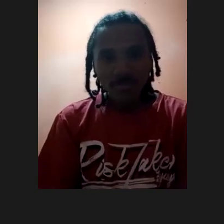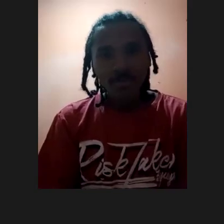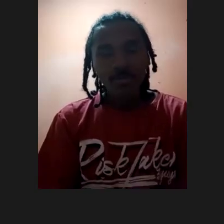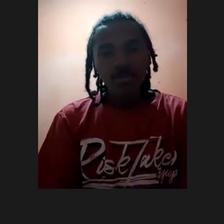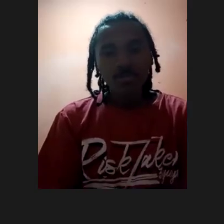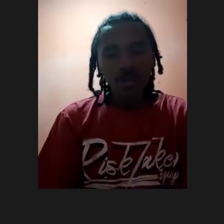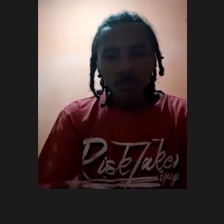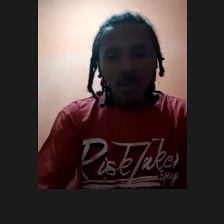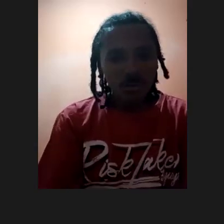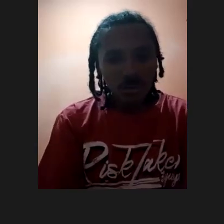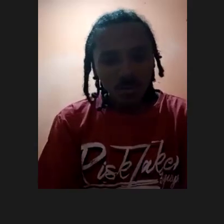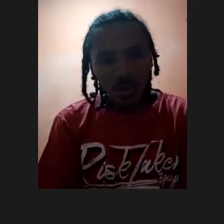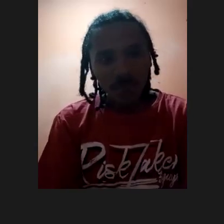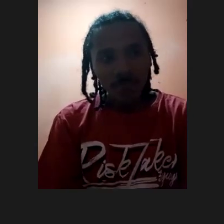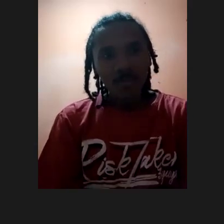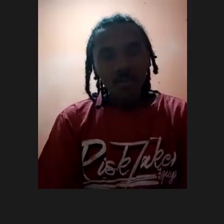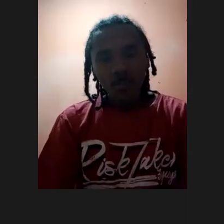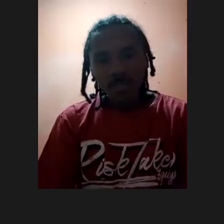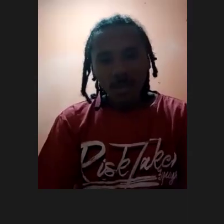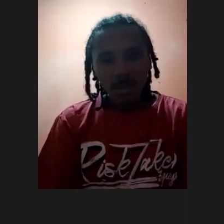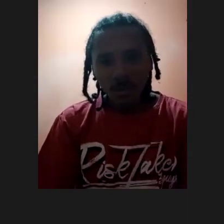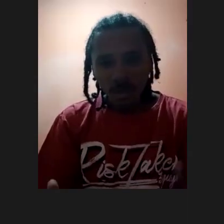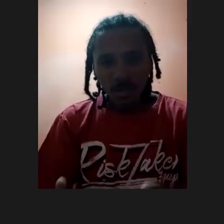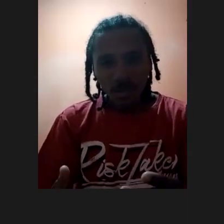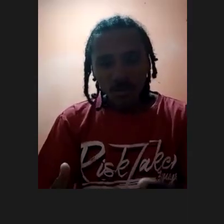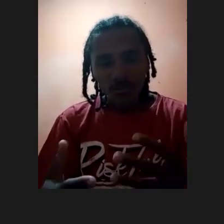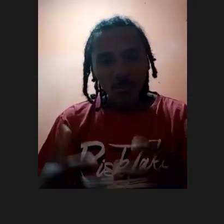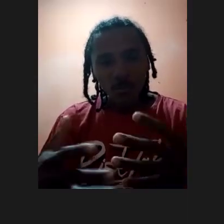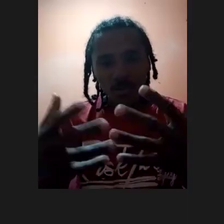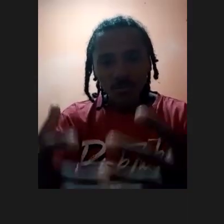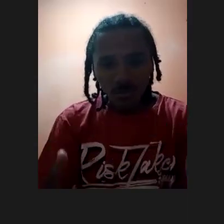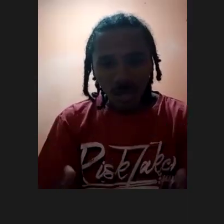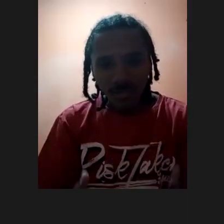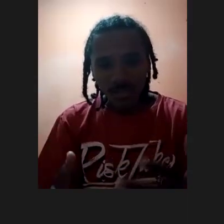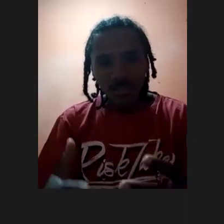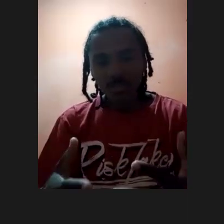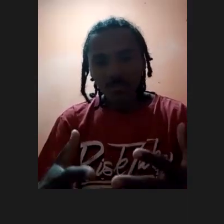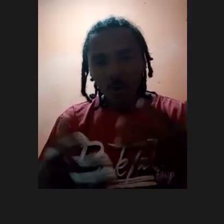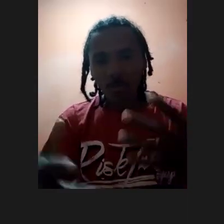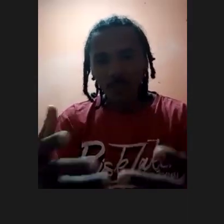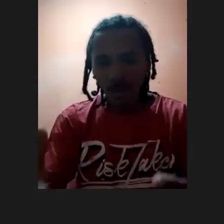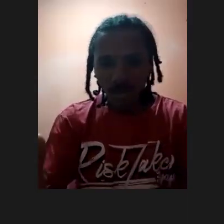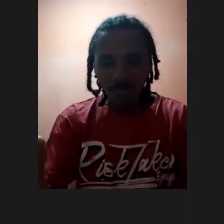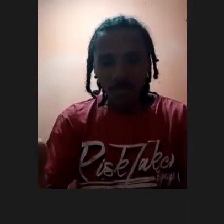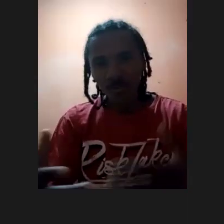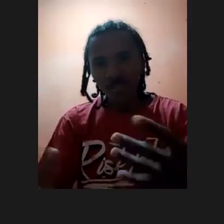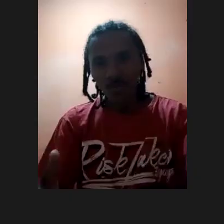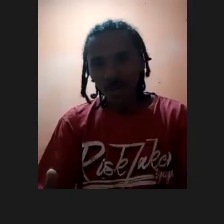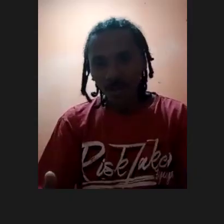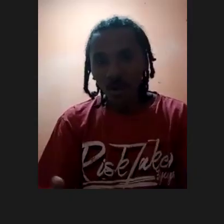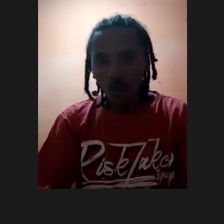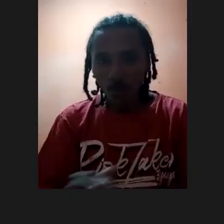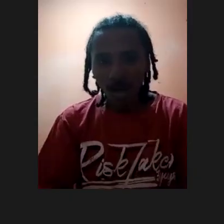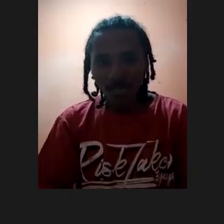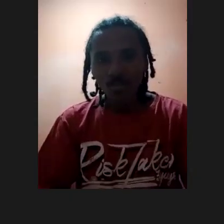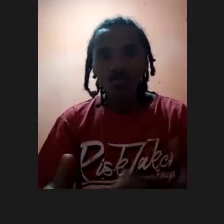né? Só que ela é moradora de rua. E eu percebi que eu tive um pouco de dificuldade nessa questão de formar a frase para conversar com